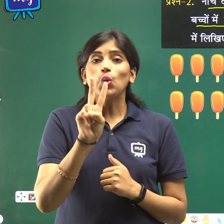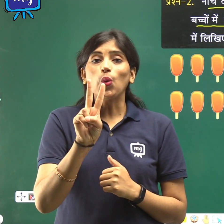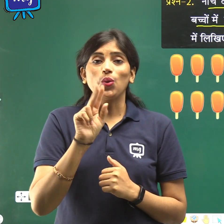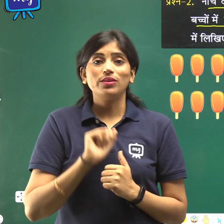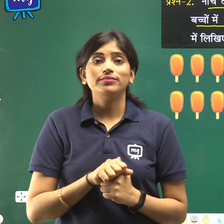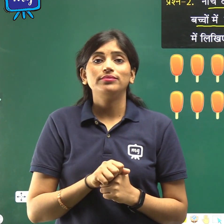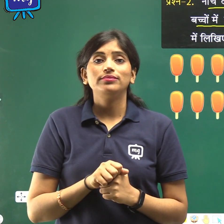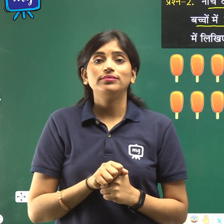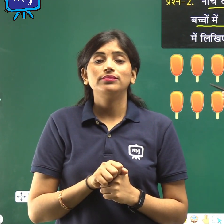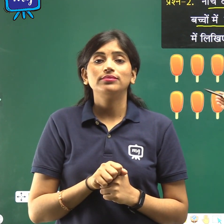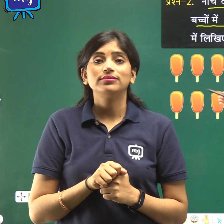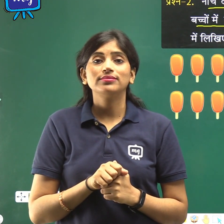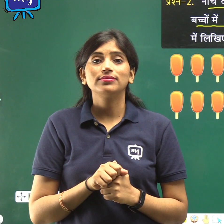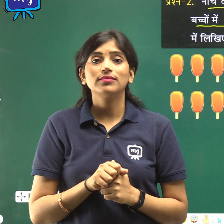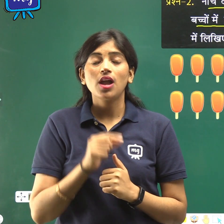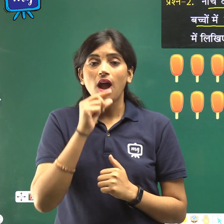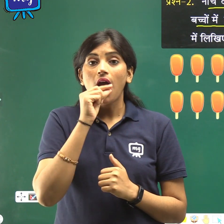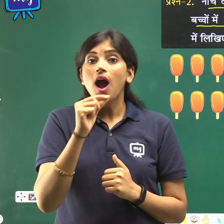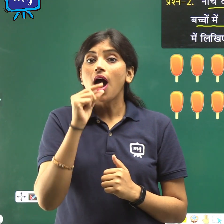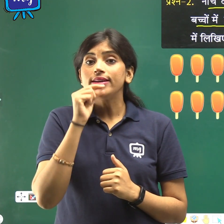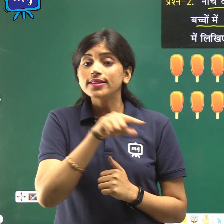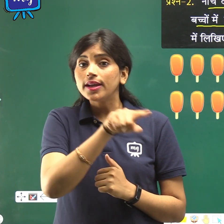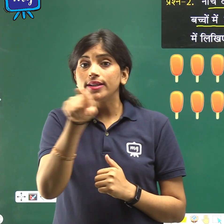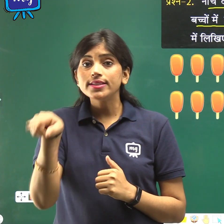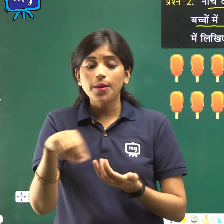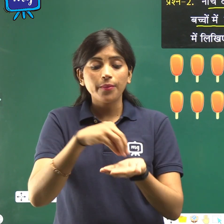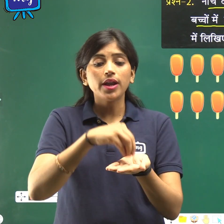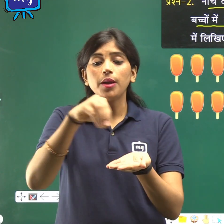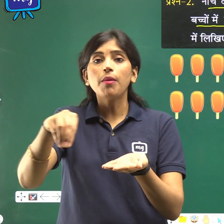2। अब आइसक्रीम इनमें बांटेंगे